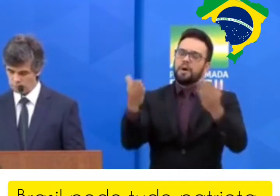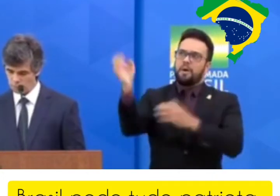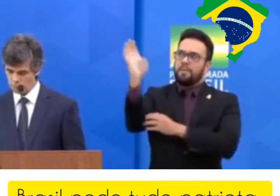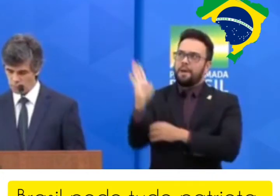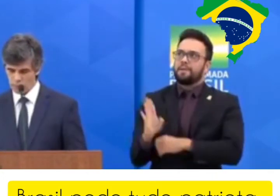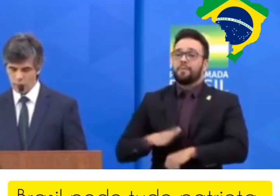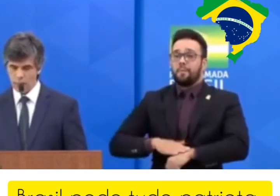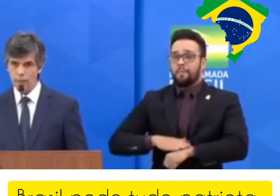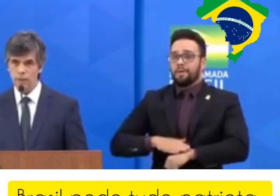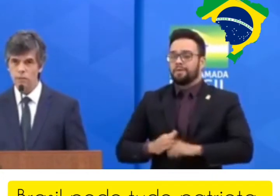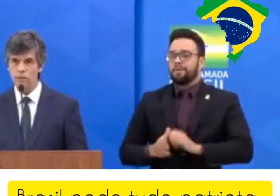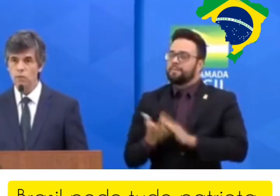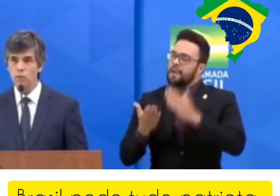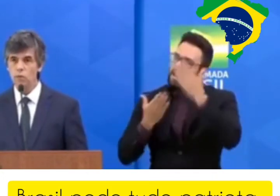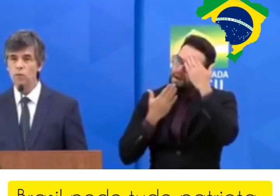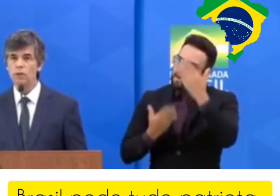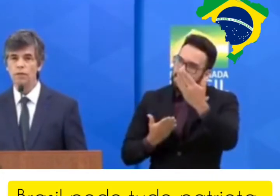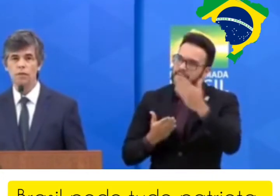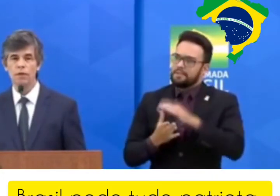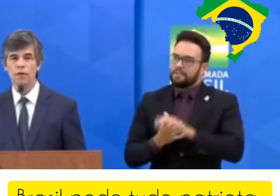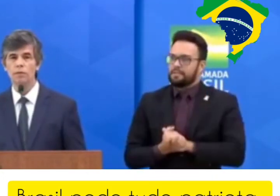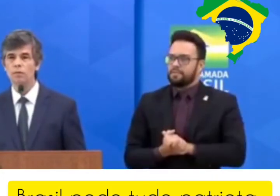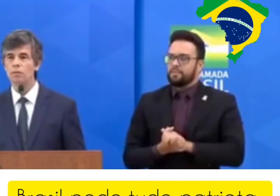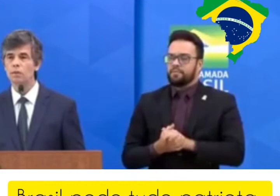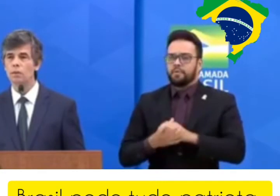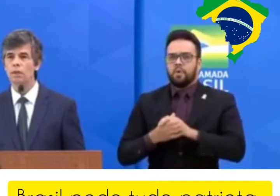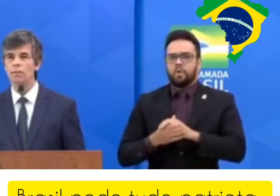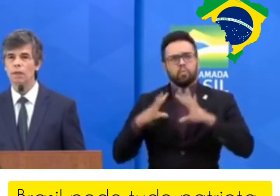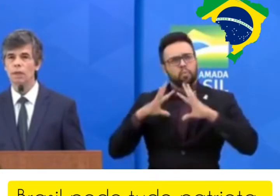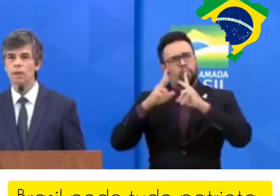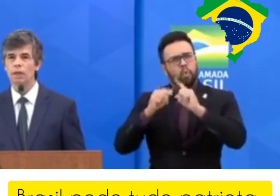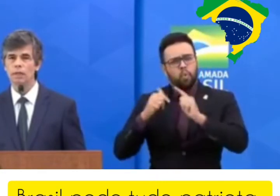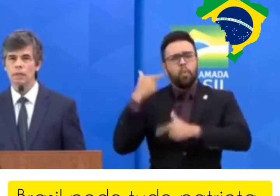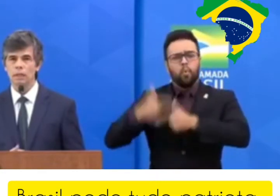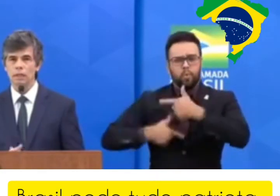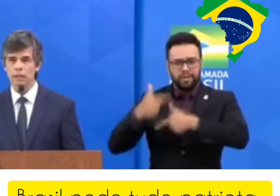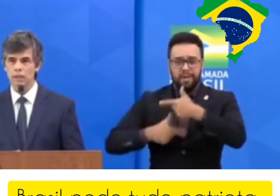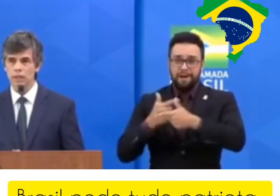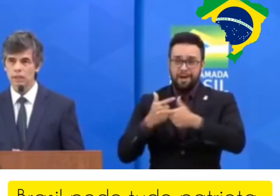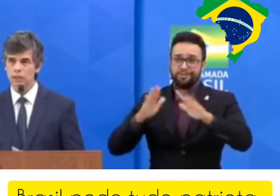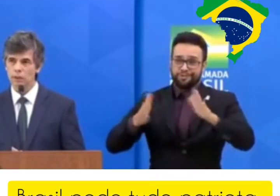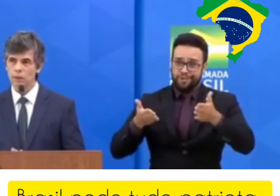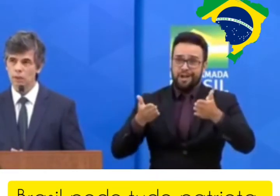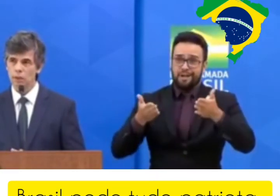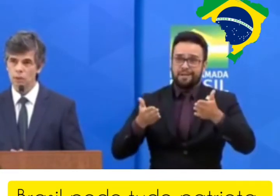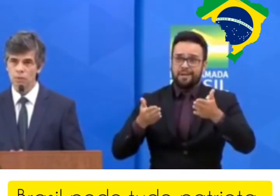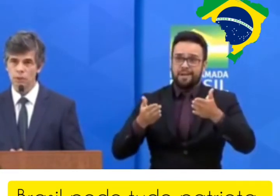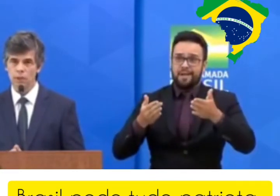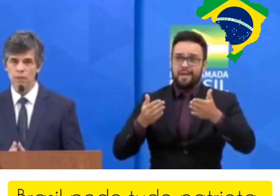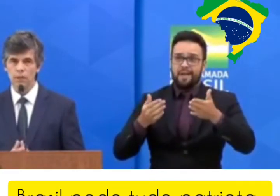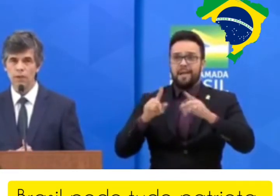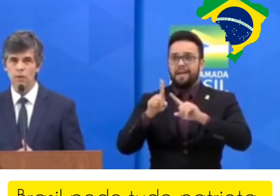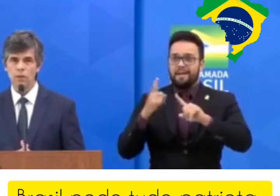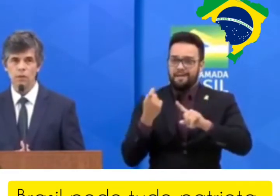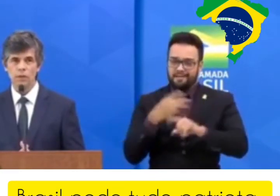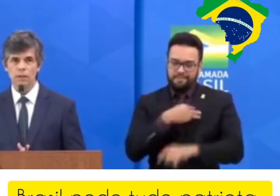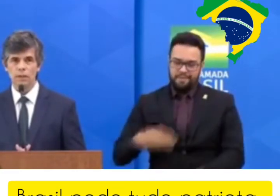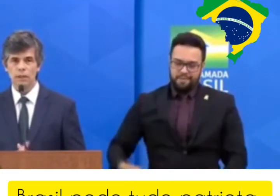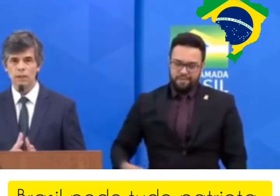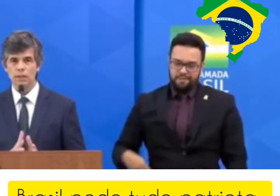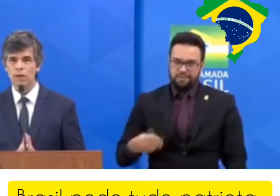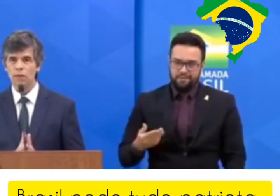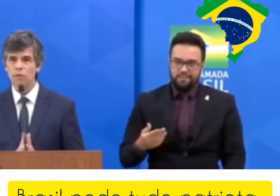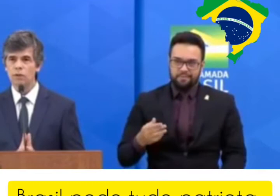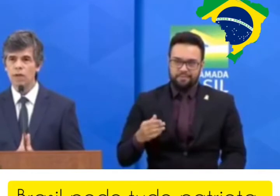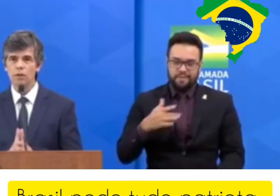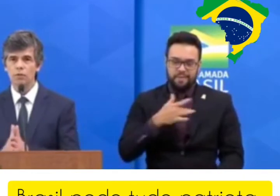né? Agradeço tudo que já foi feito, né, na gestão anterior do Ministério da Saúde,